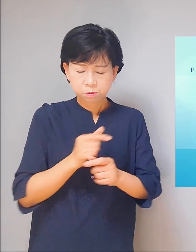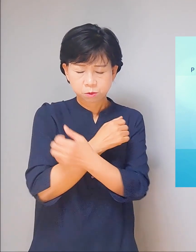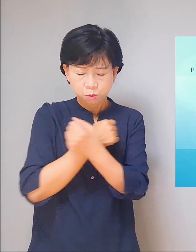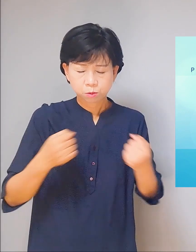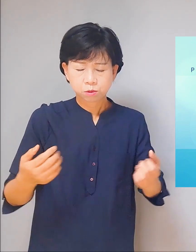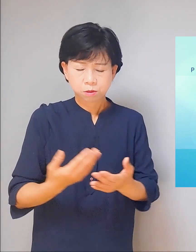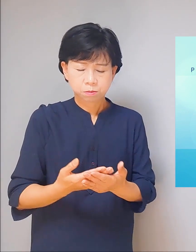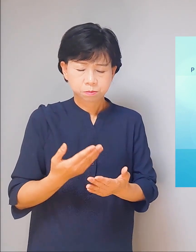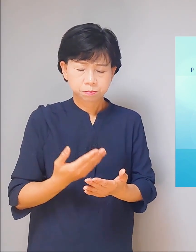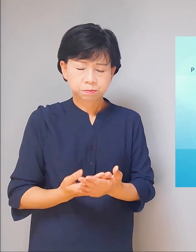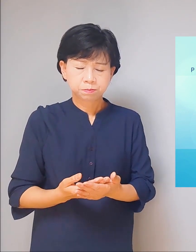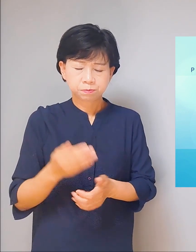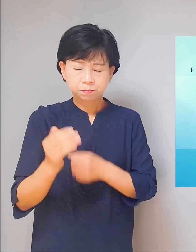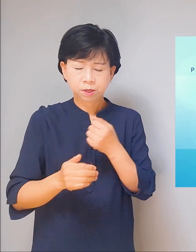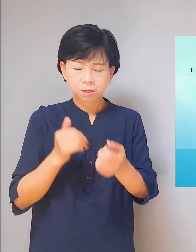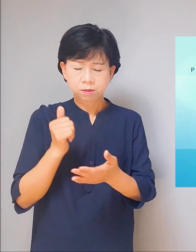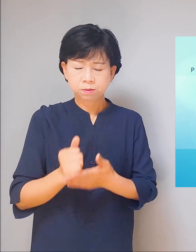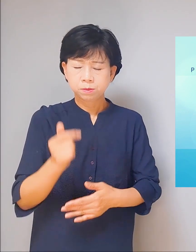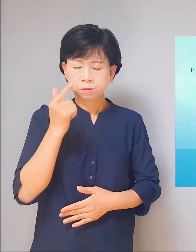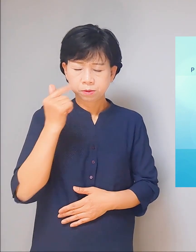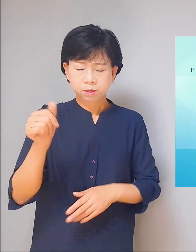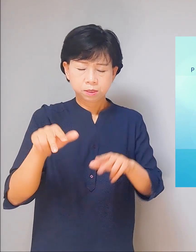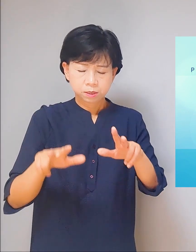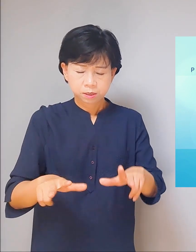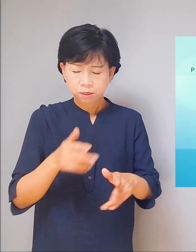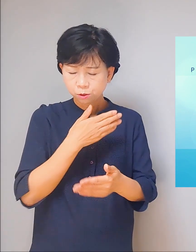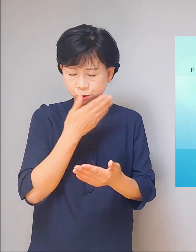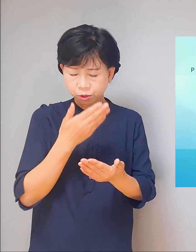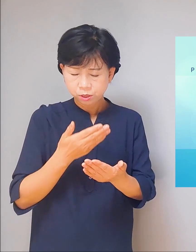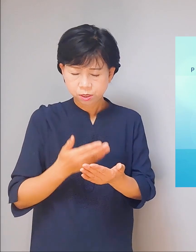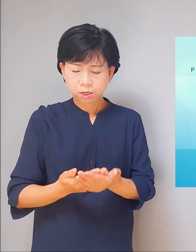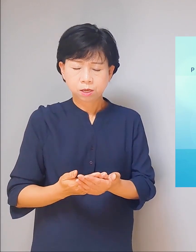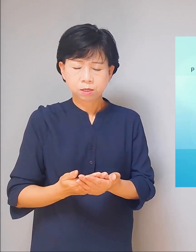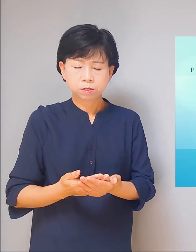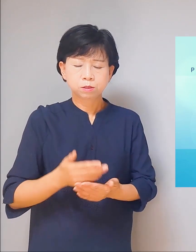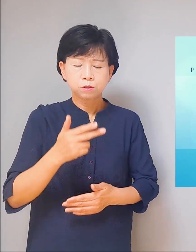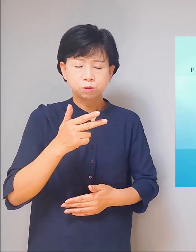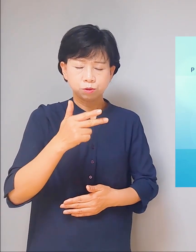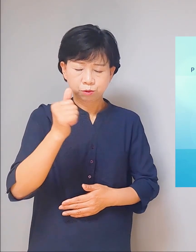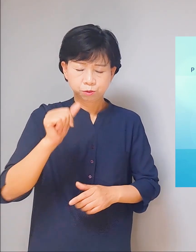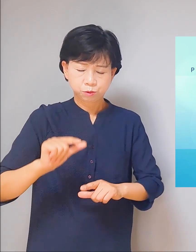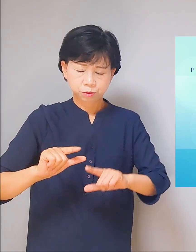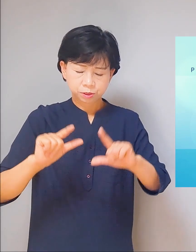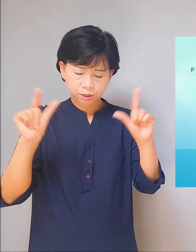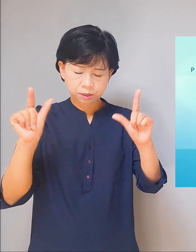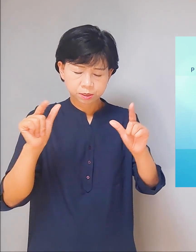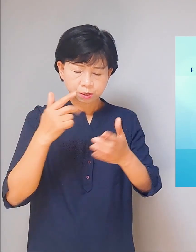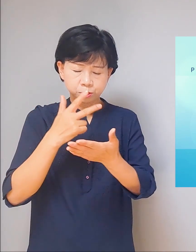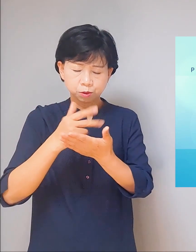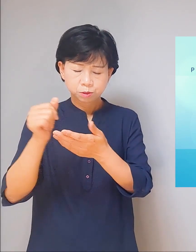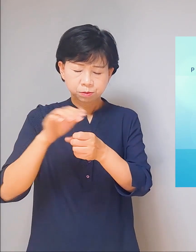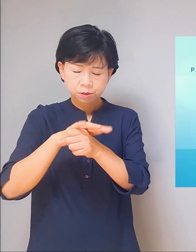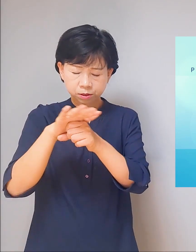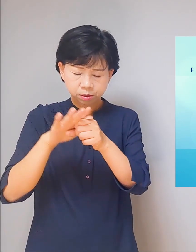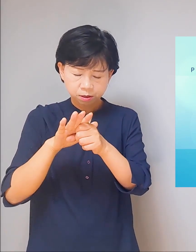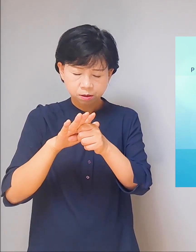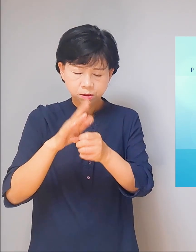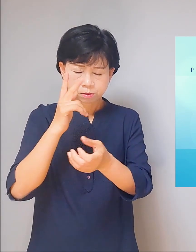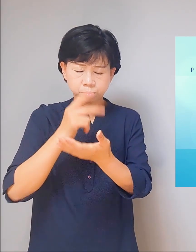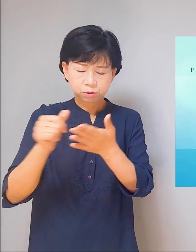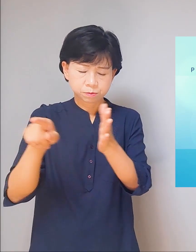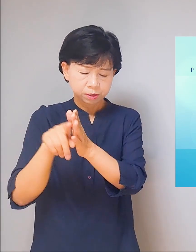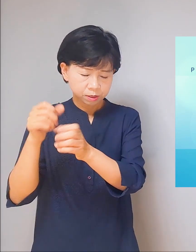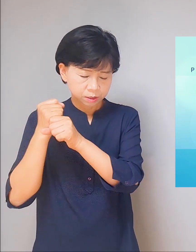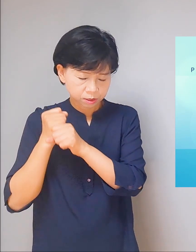주시옵소서. 하나님 아버지, 이 시간 귀한 성의를 허락하시어서 주님을 사랑하며 주님을